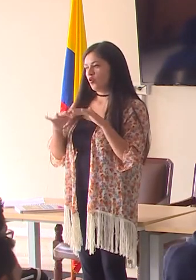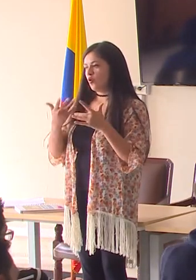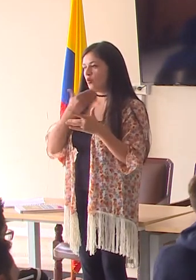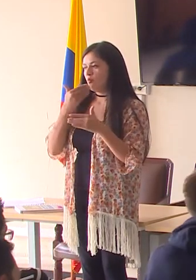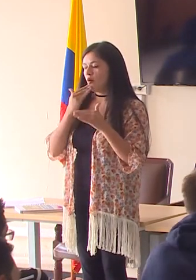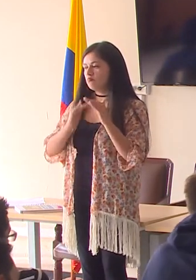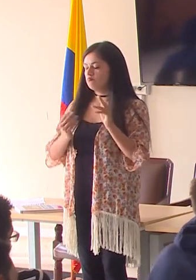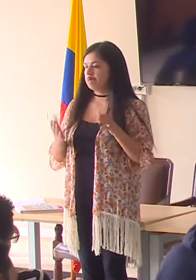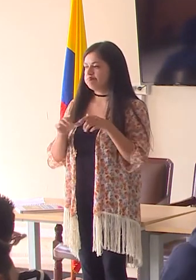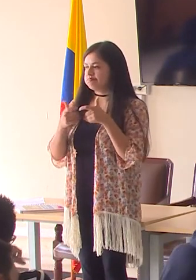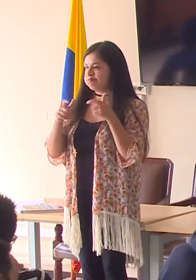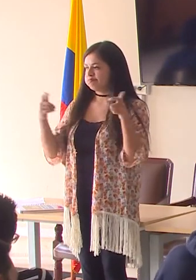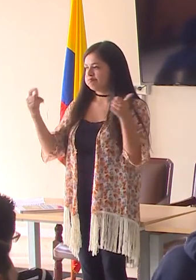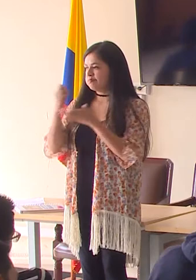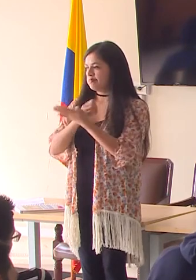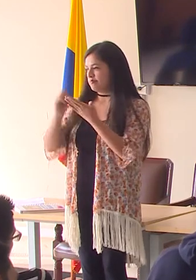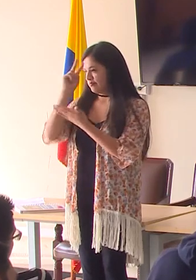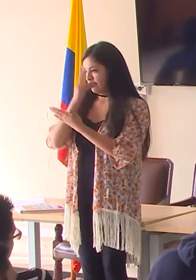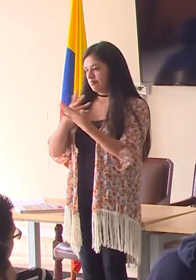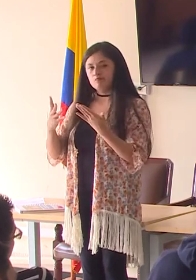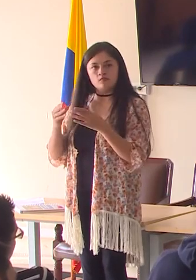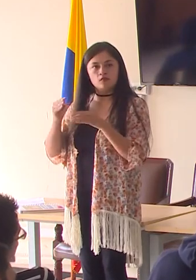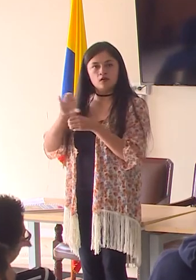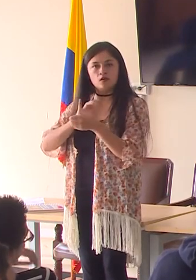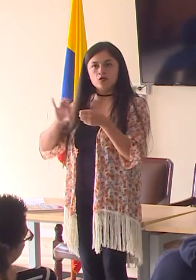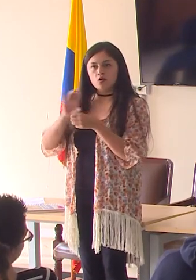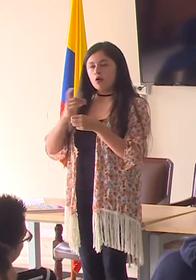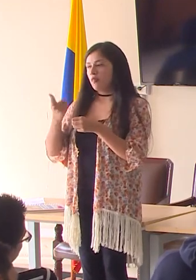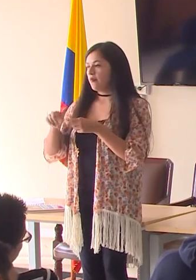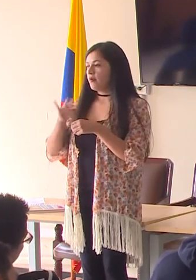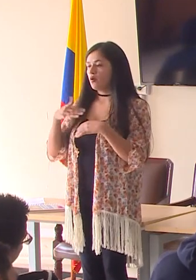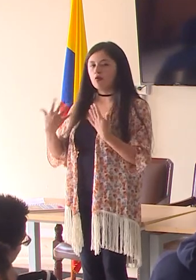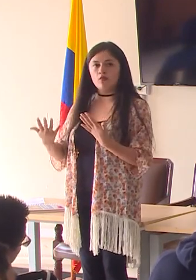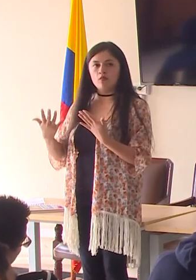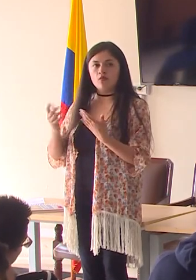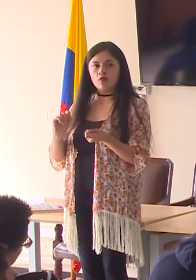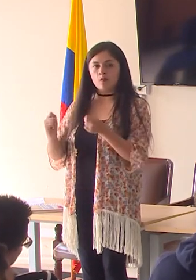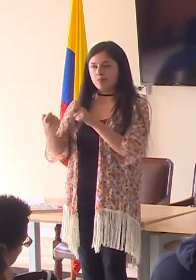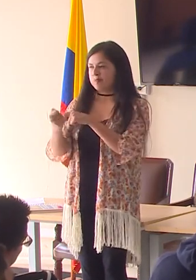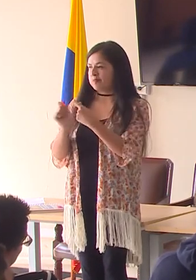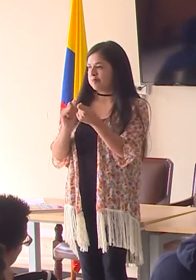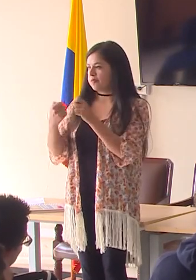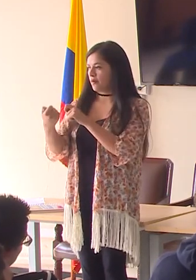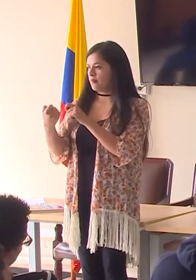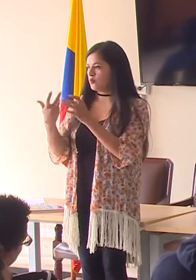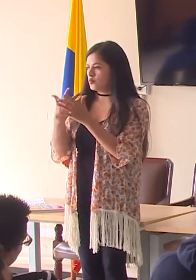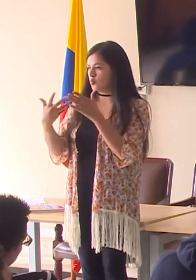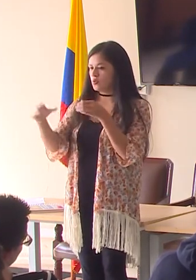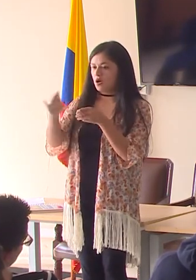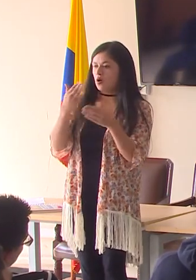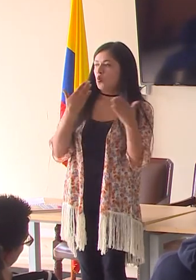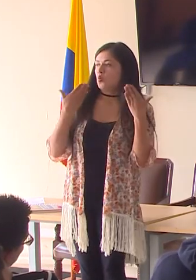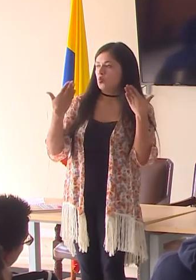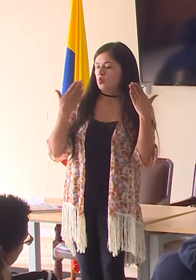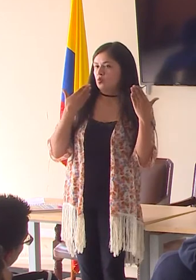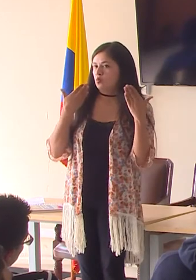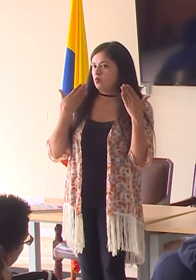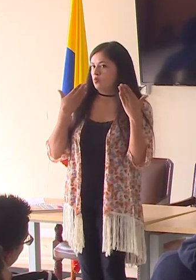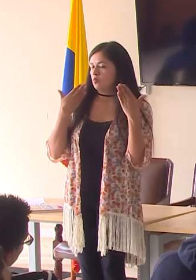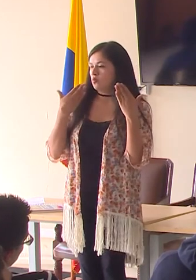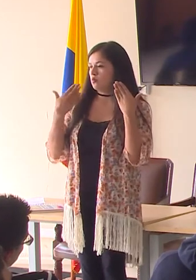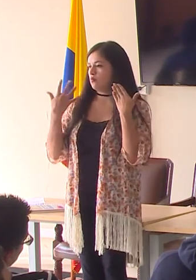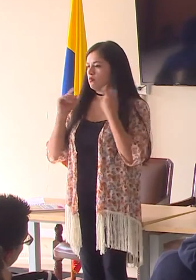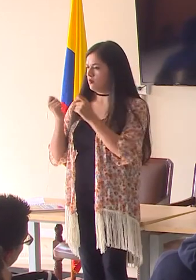biodiversidad urbana como consolidamos esos tránsitos entre bordes urbanos y periferias con